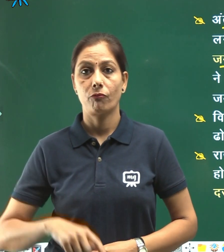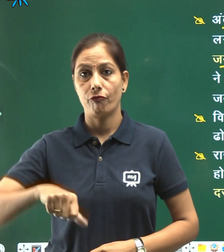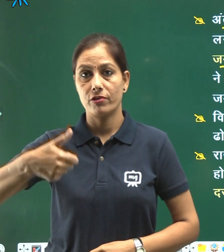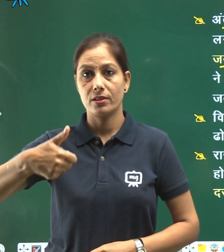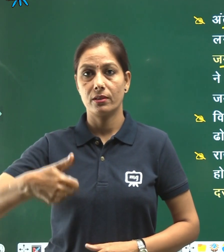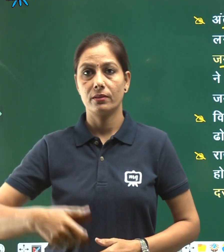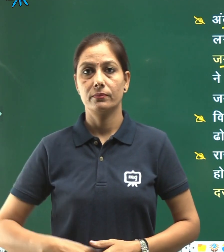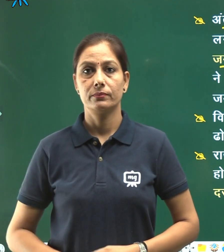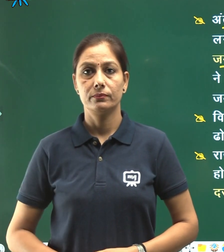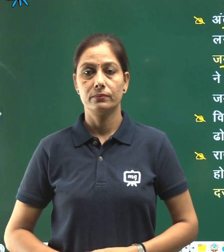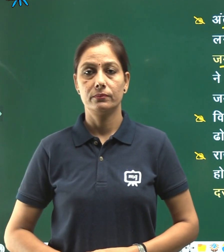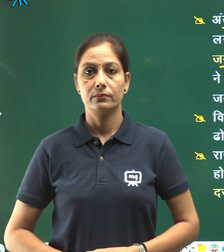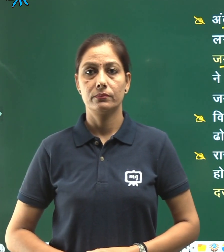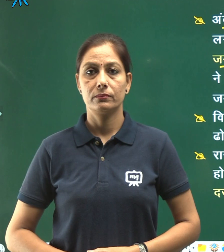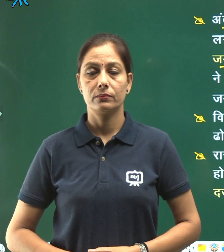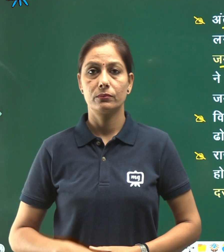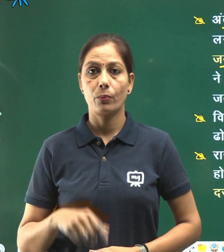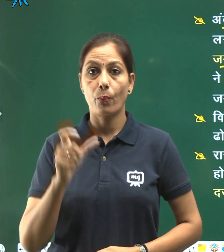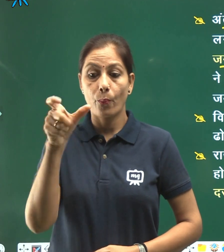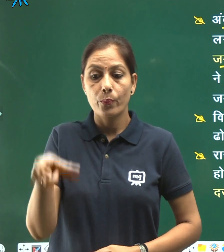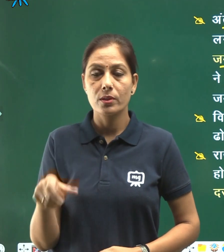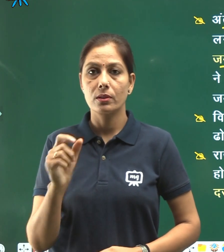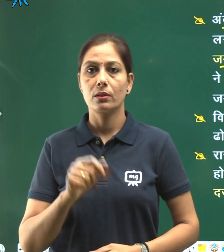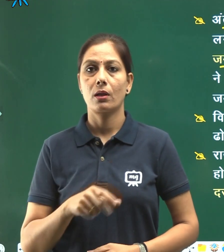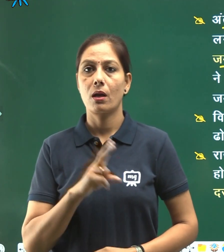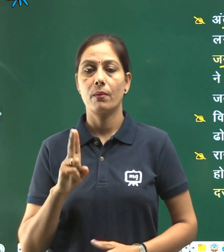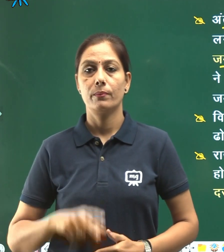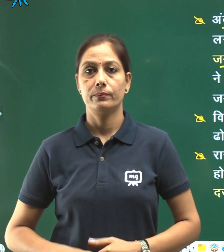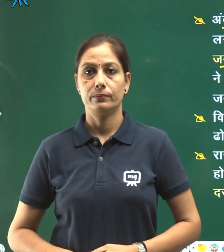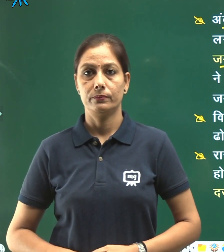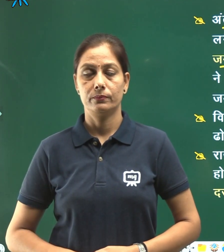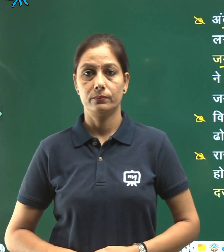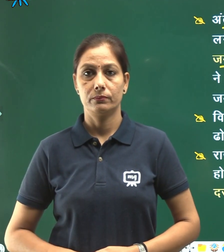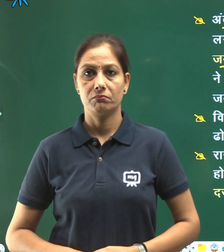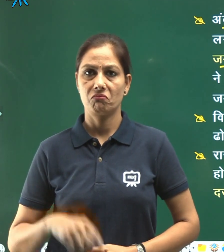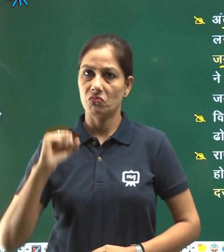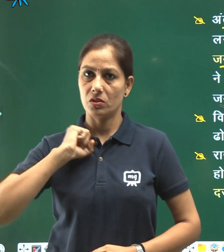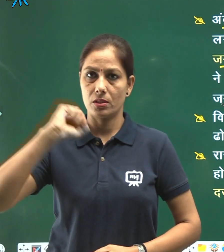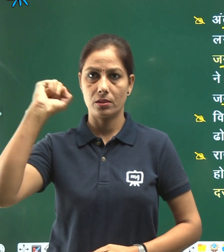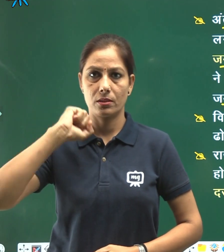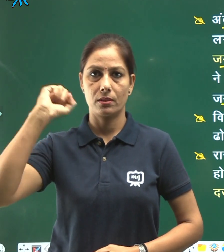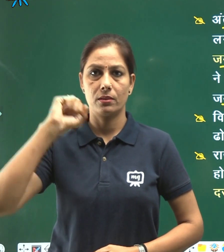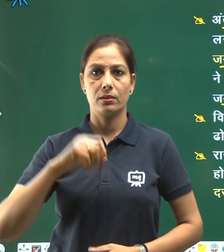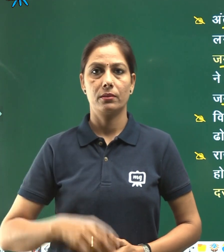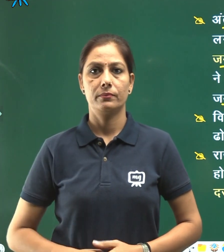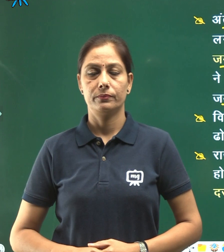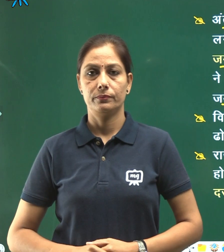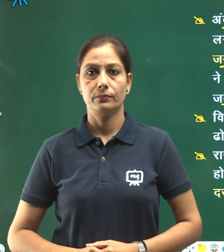विजयी लुट्टन सिंह की जय जयकार की।